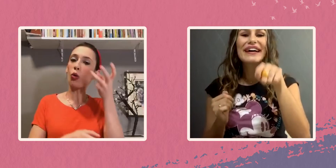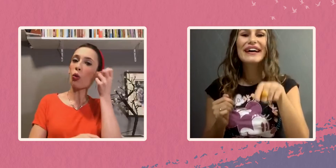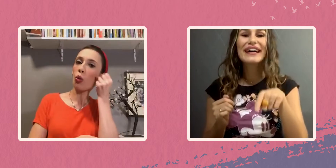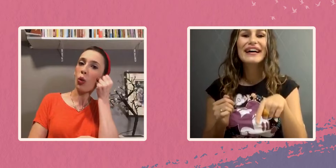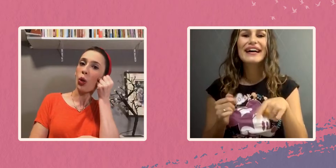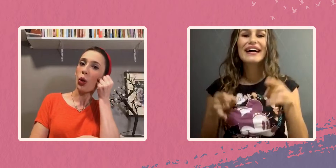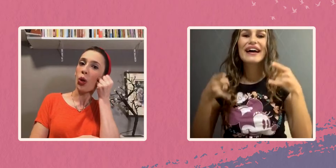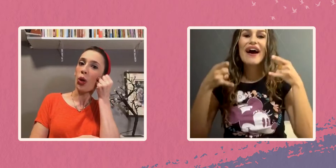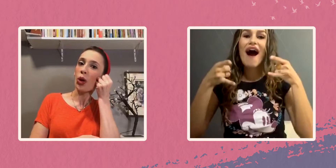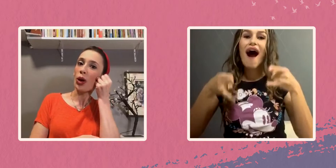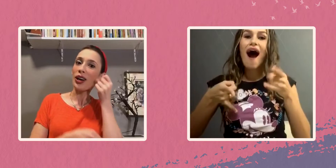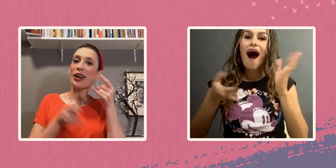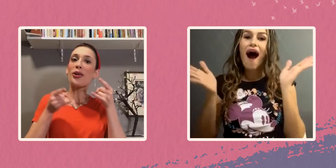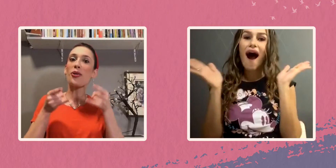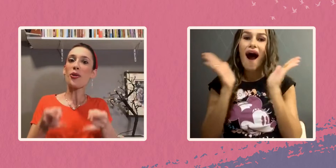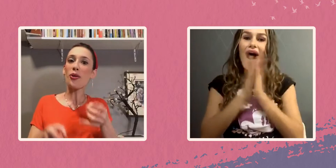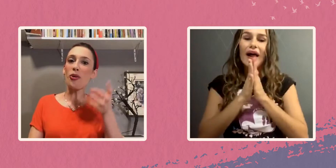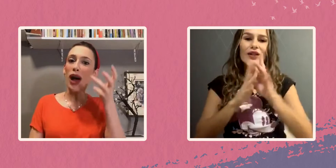Quarto.